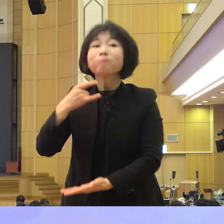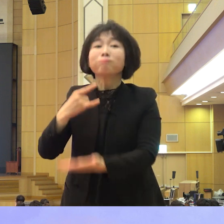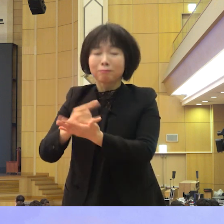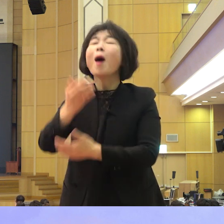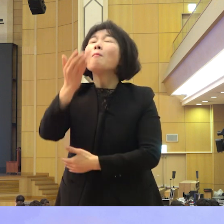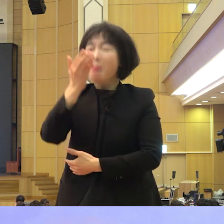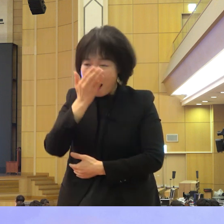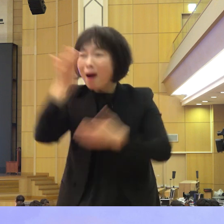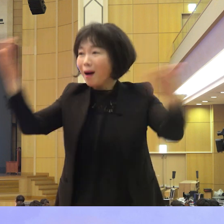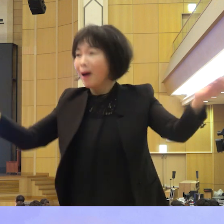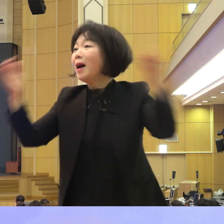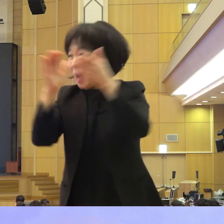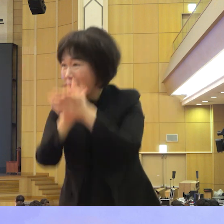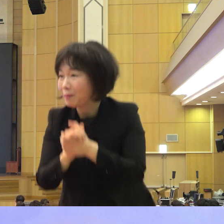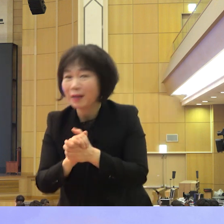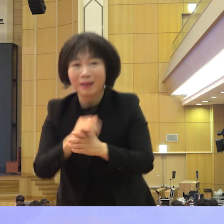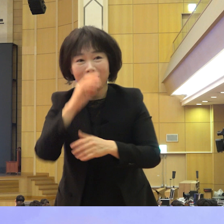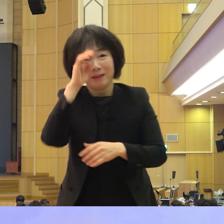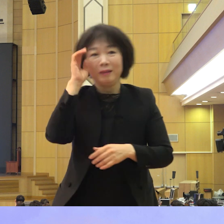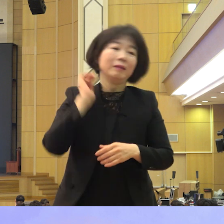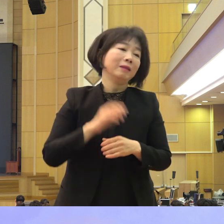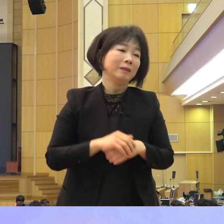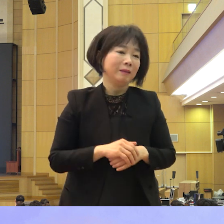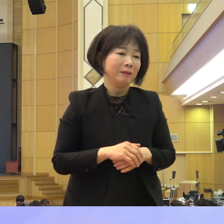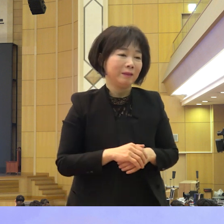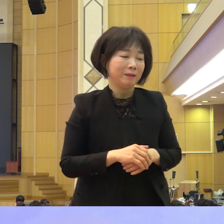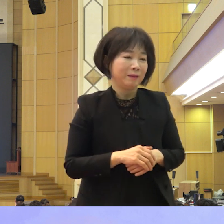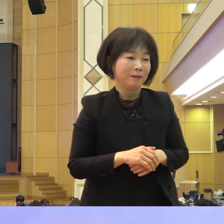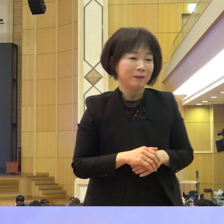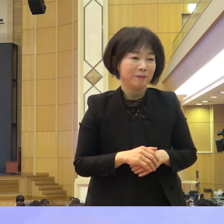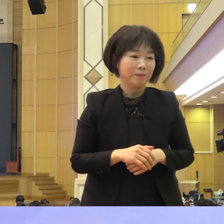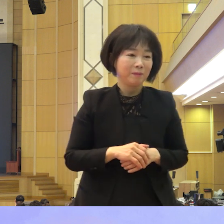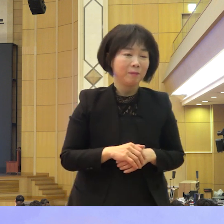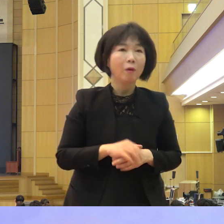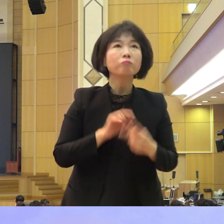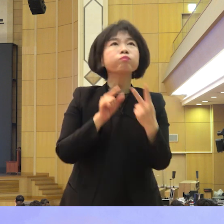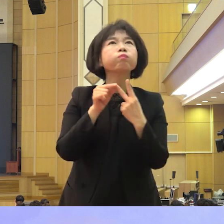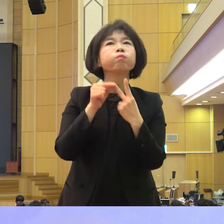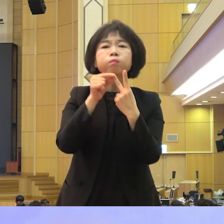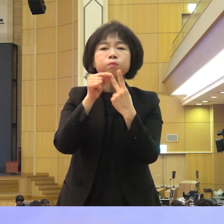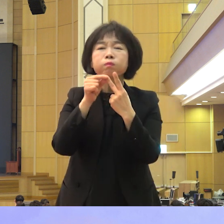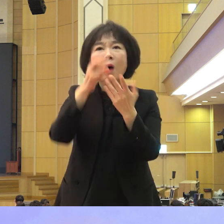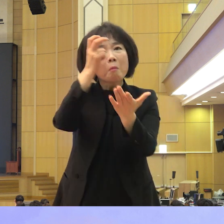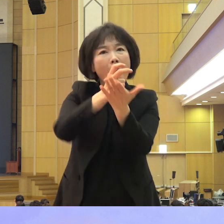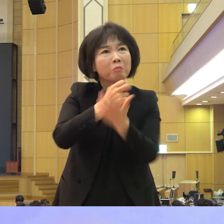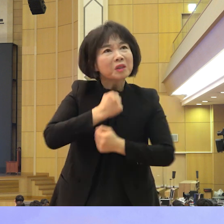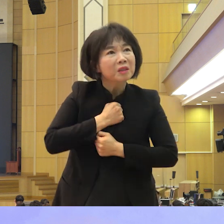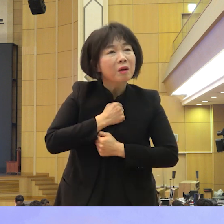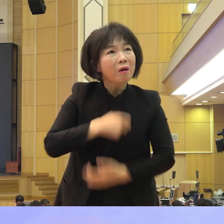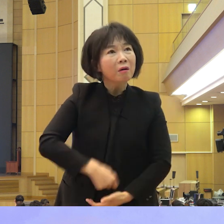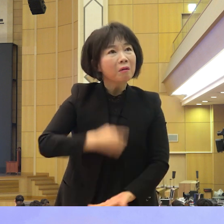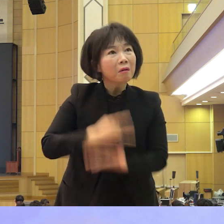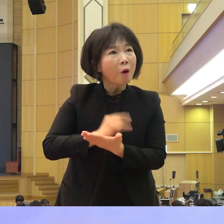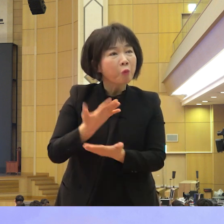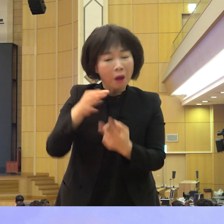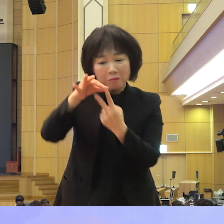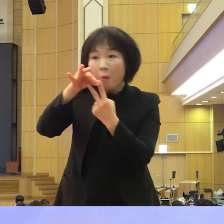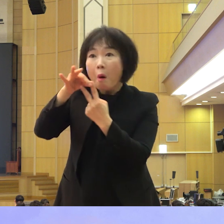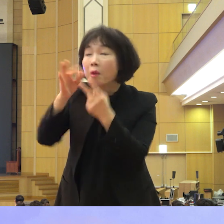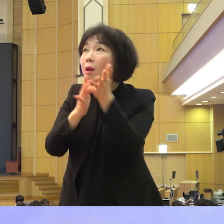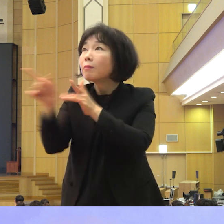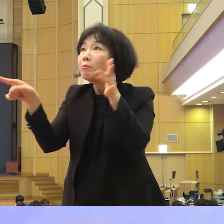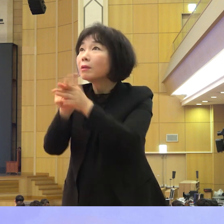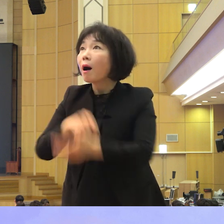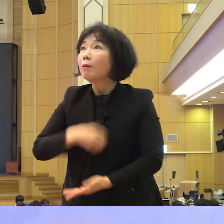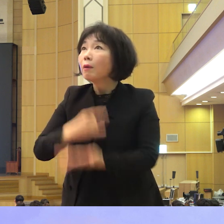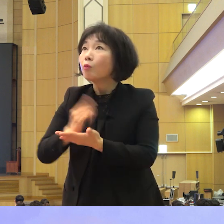율법을 통해서 의를 이룬다라고 말하고 또 믿음으로 의를 이룬다고 하는데 이게 무슨